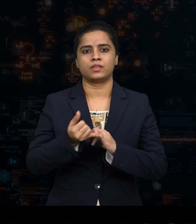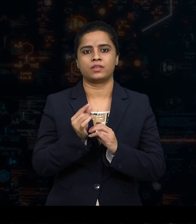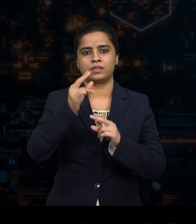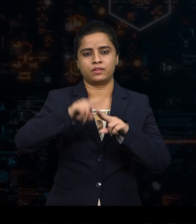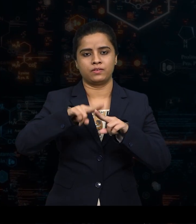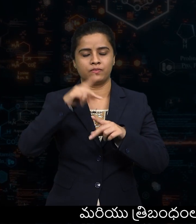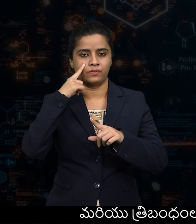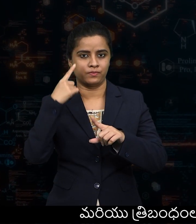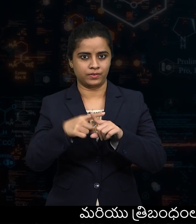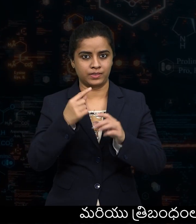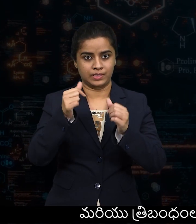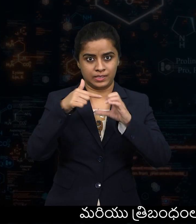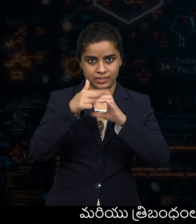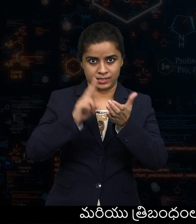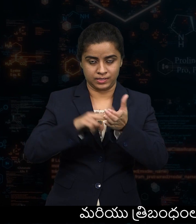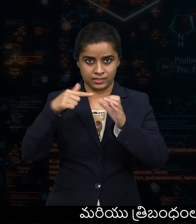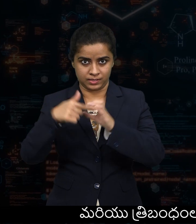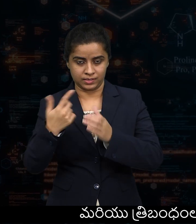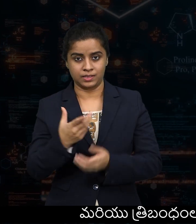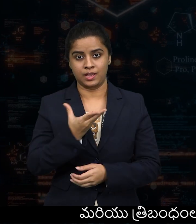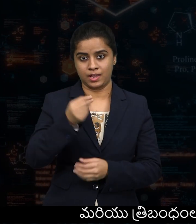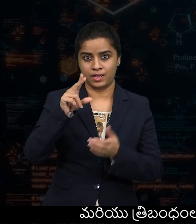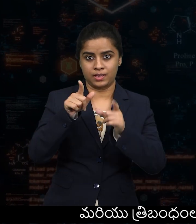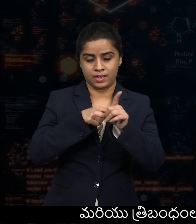ద్విబంధం మరియు త్రిబంధంలను కలిగి ఉన్న సమ్మేళనాల కోసం